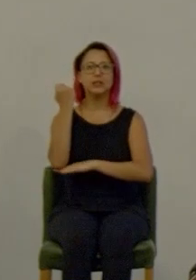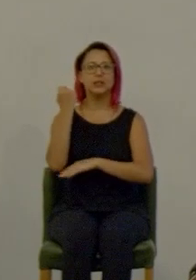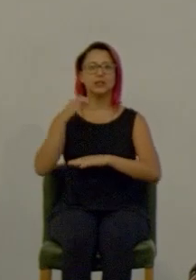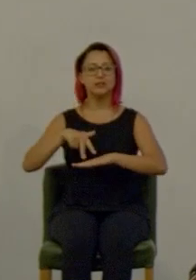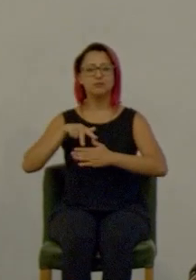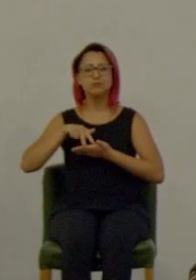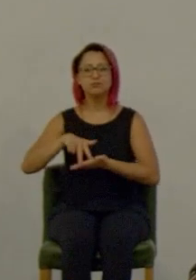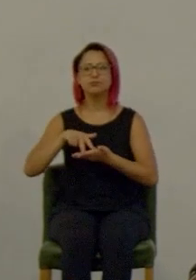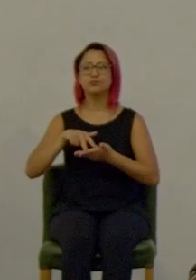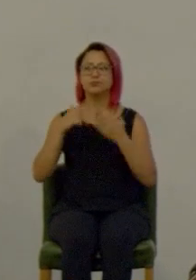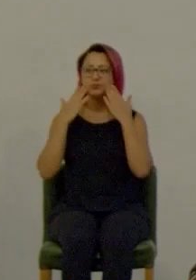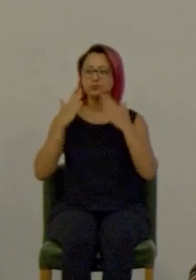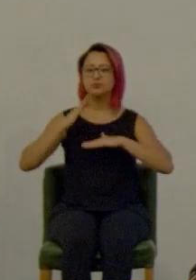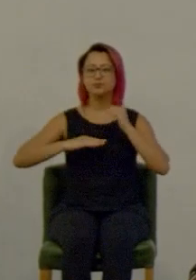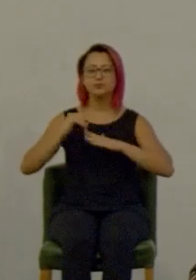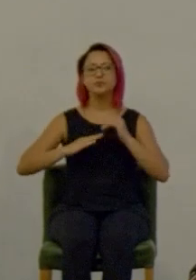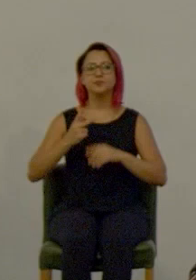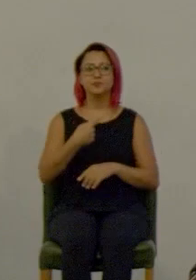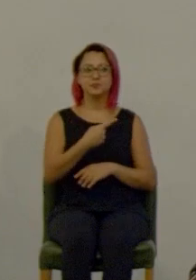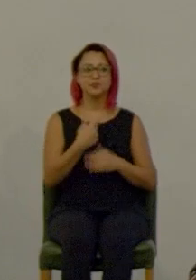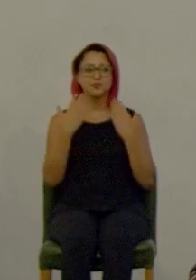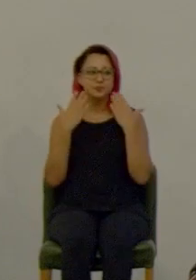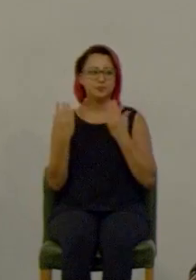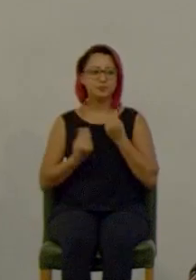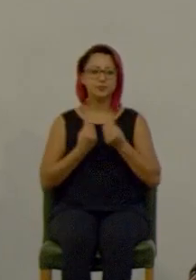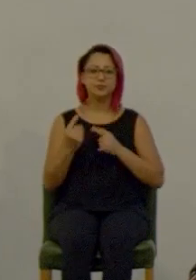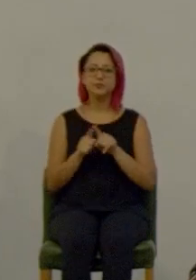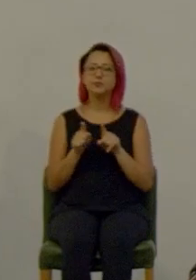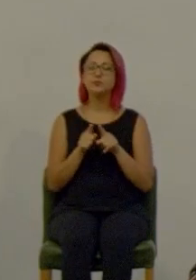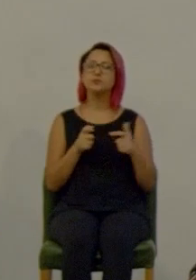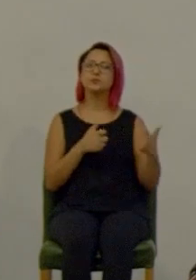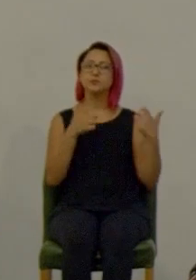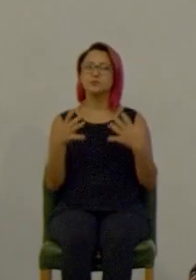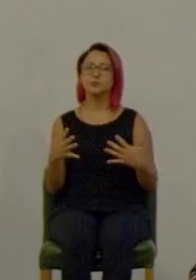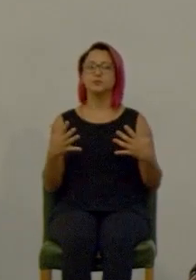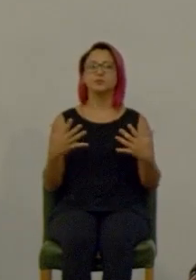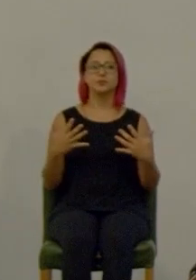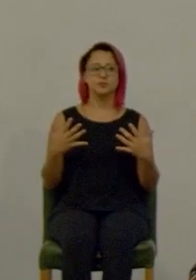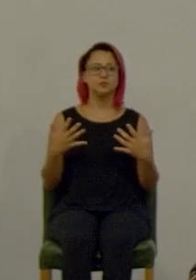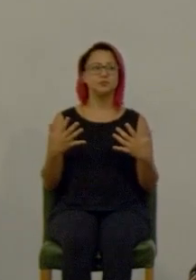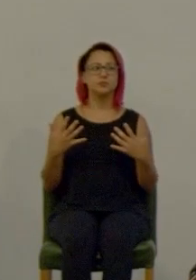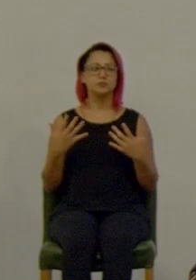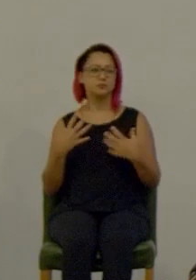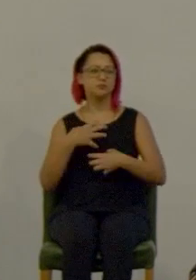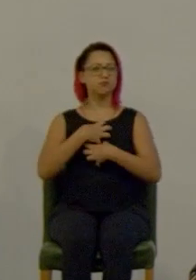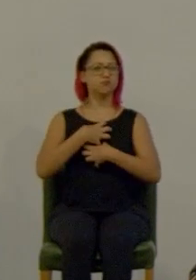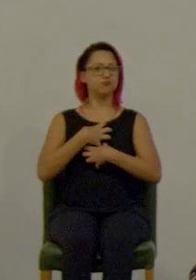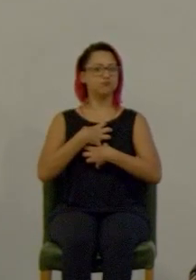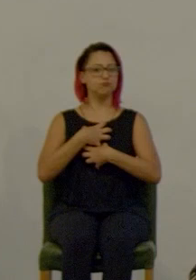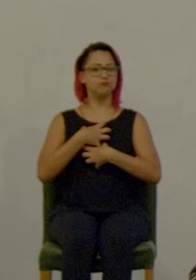desses destroços a partir da prática de vocês? E quando vocês colocam, né, como atuação, o que vocês sentem